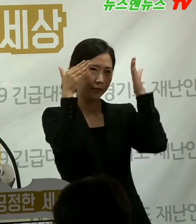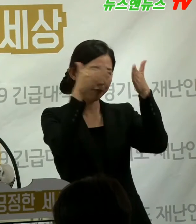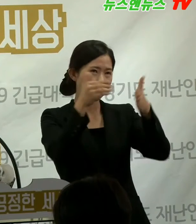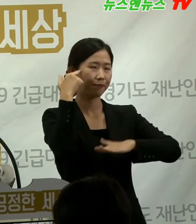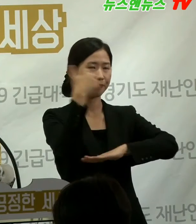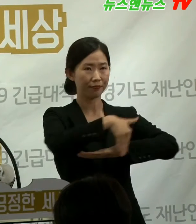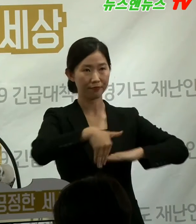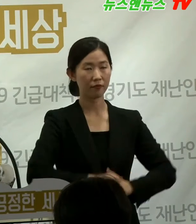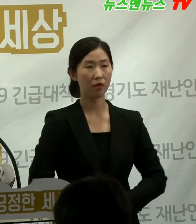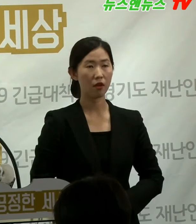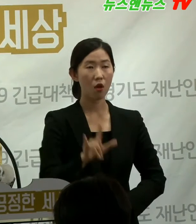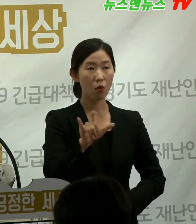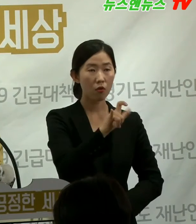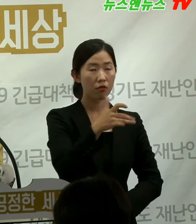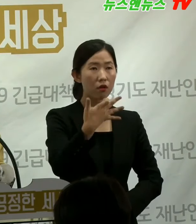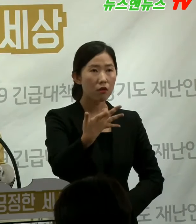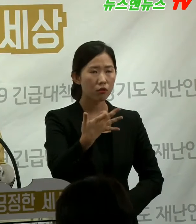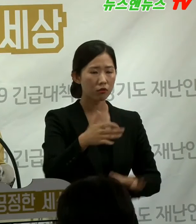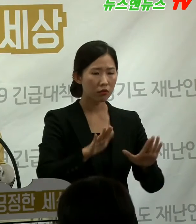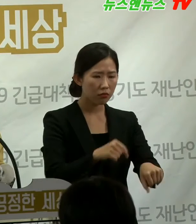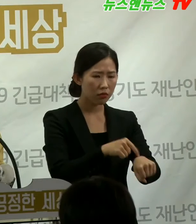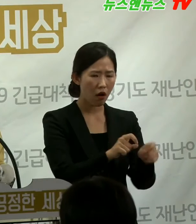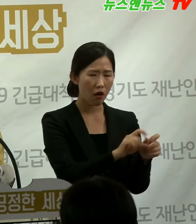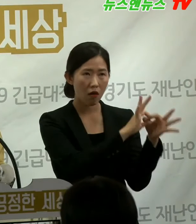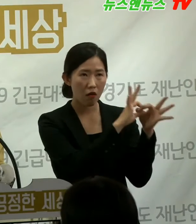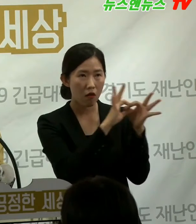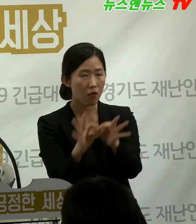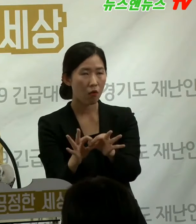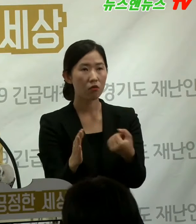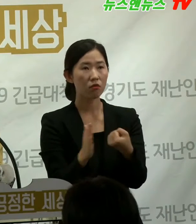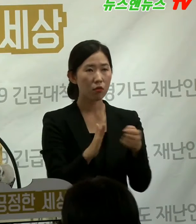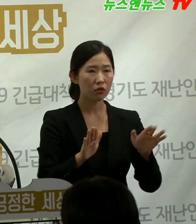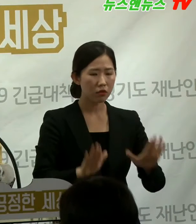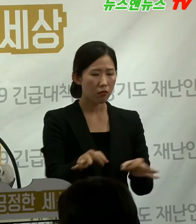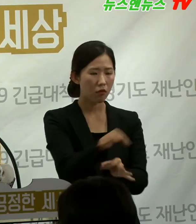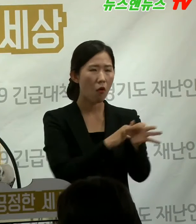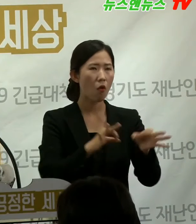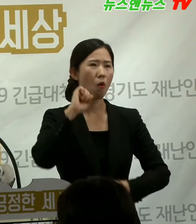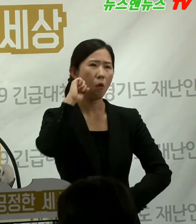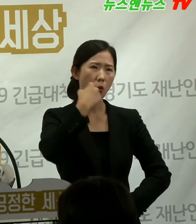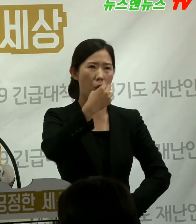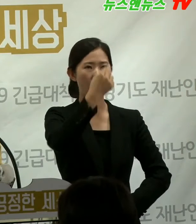코로나19가 장기화되면서 경제가 미증유의 위기를 맞고 있습니다.